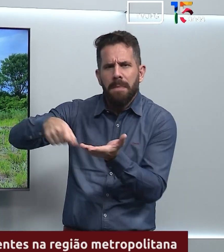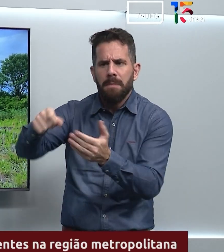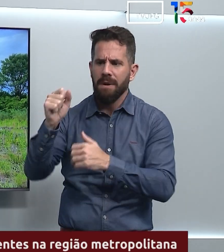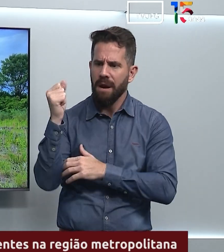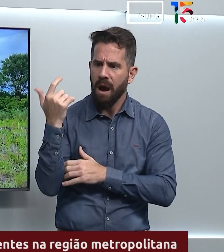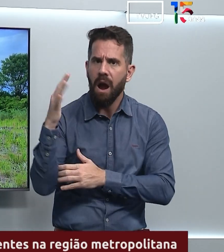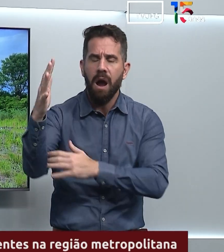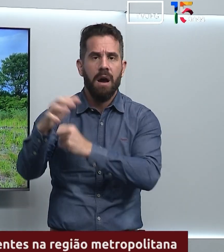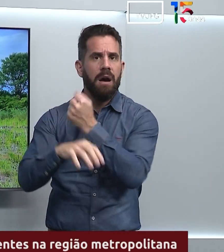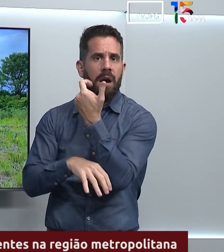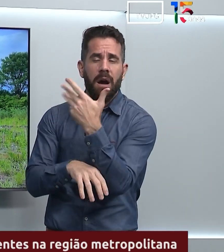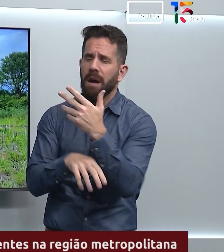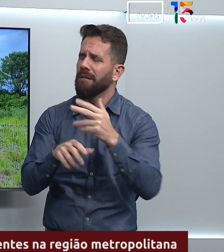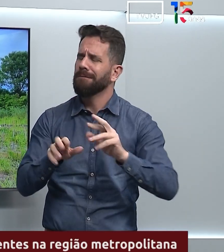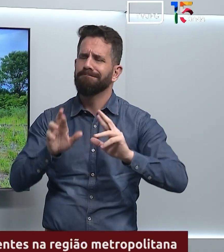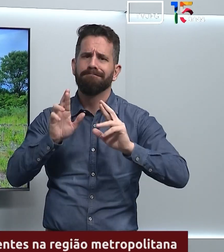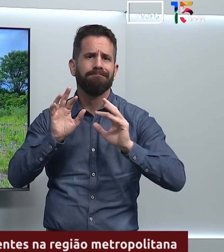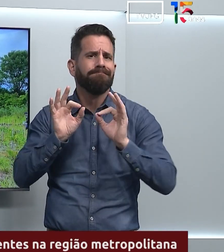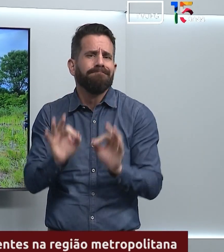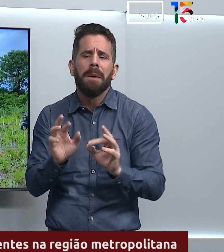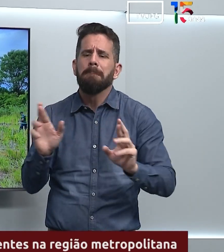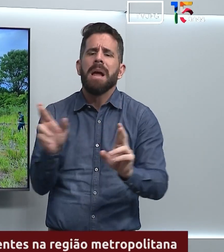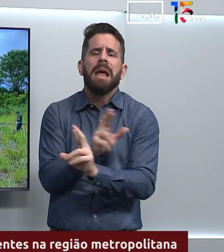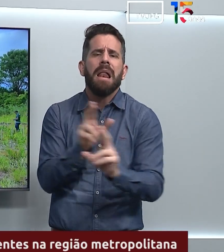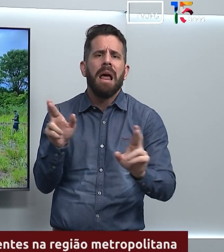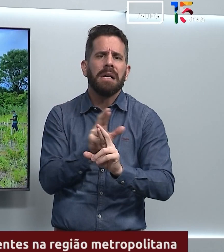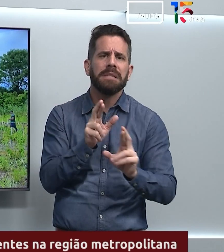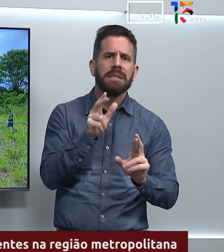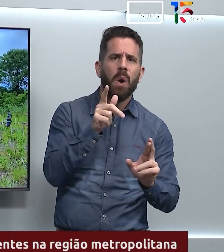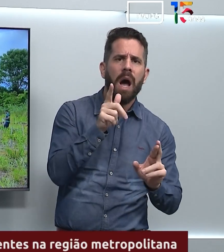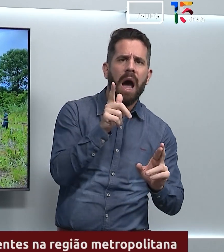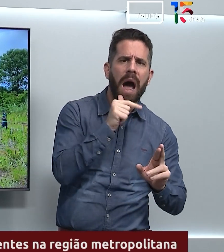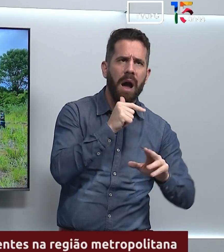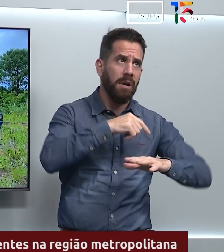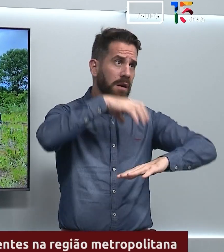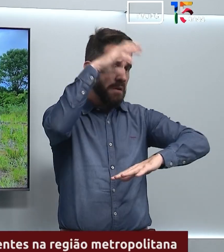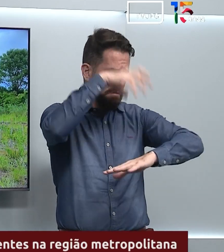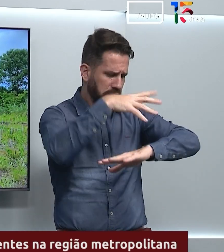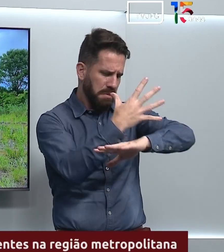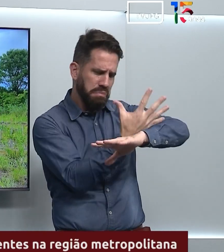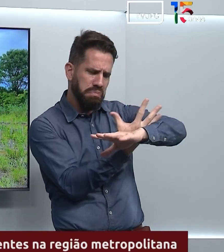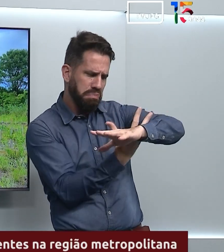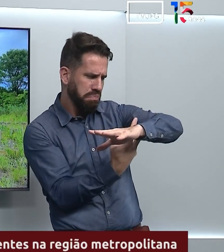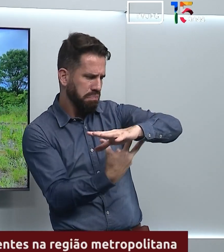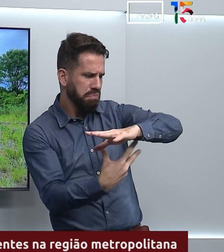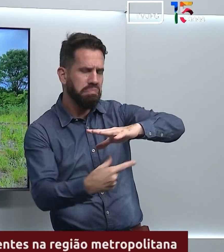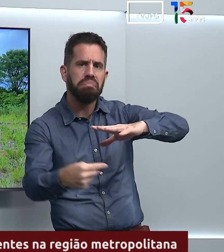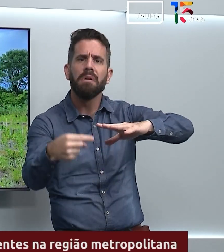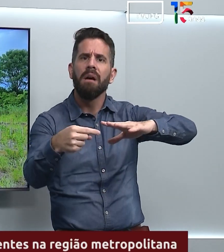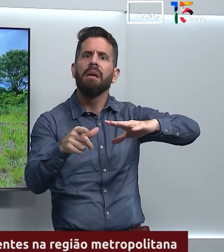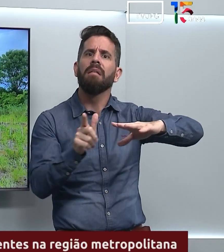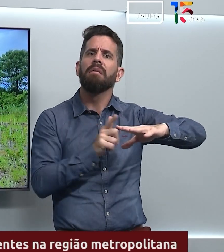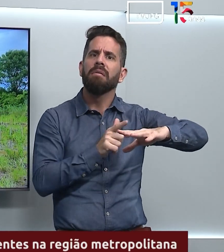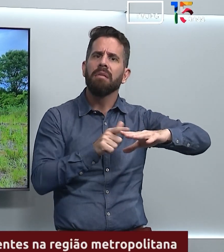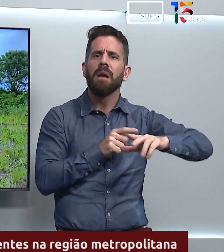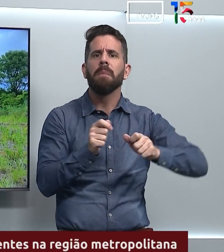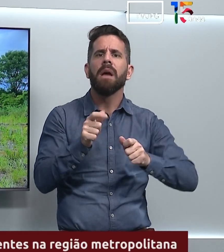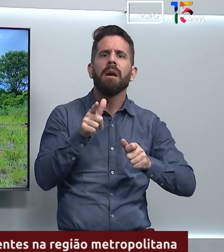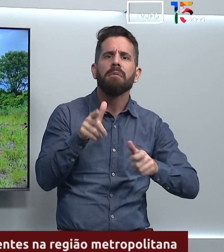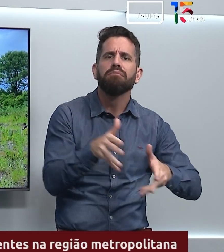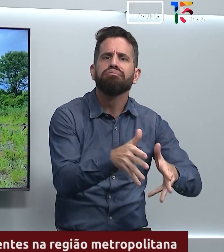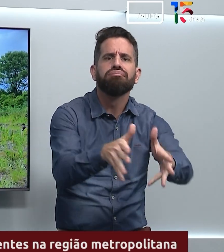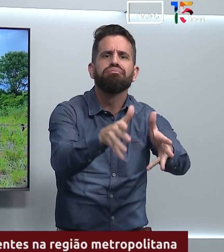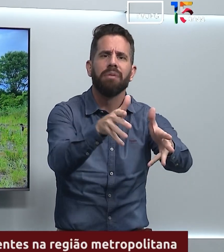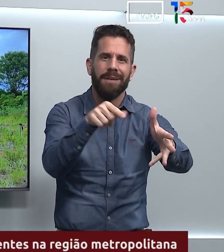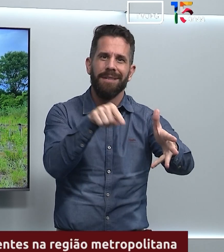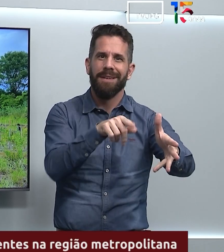processo das águas, ou seja, da infiltração da água no solo e posteriormente a saída da água pelos olhos d'água, pelas